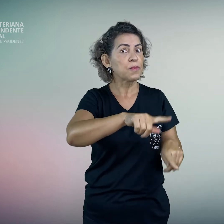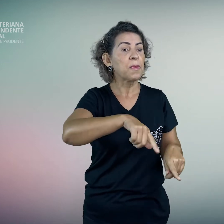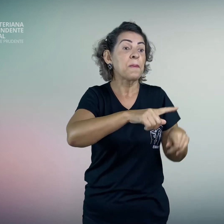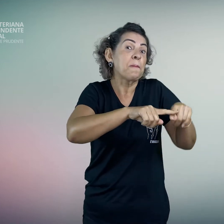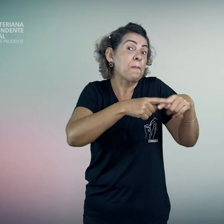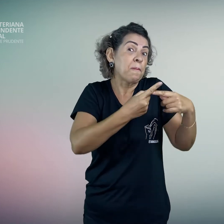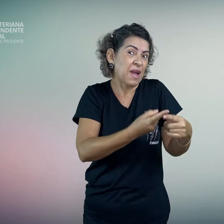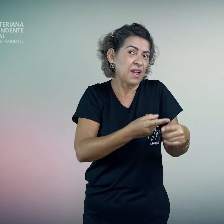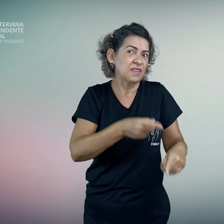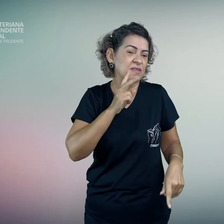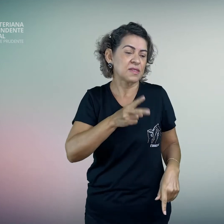irmão legítimo.